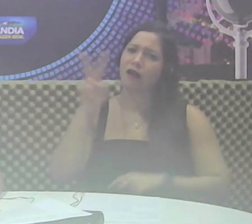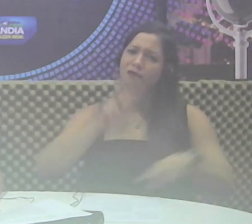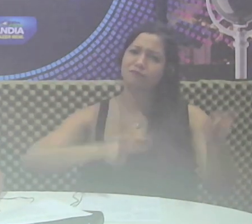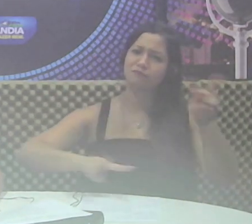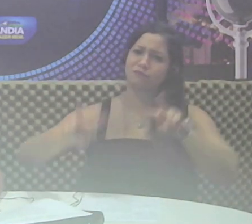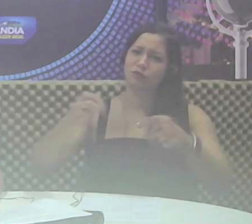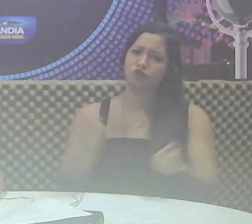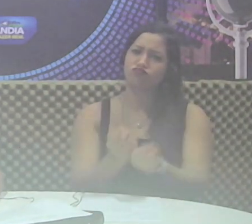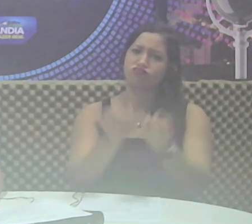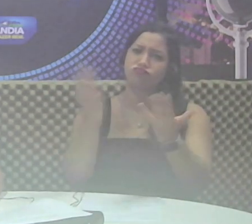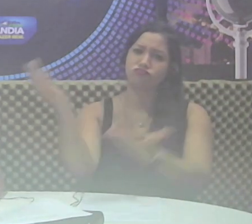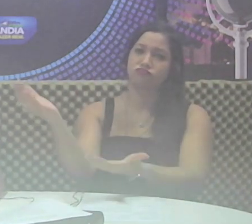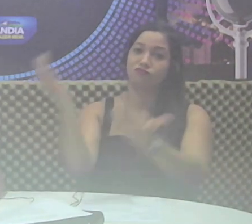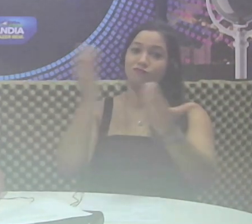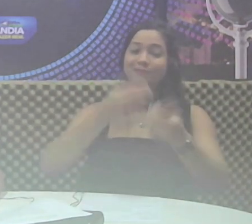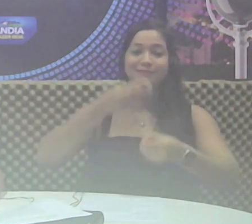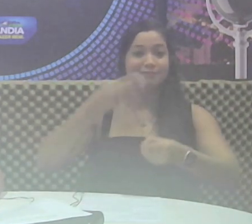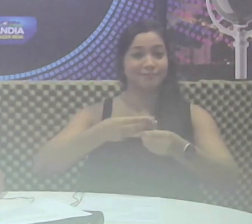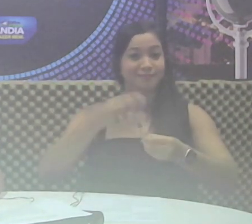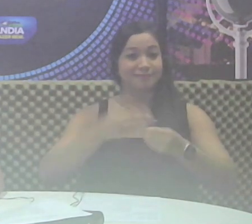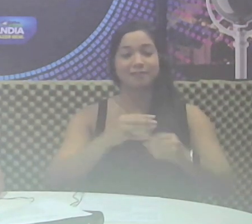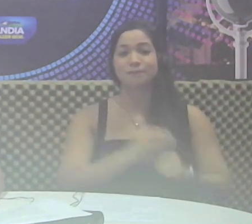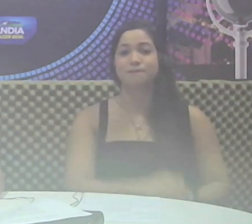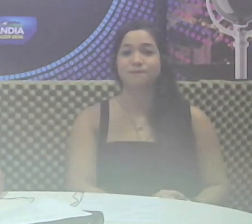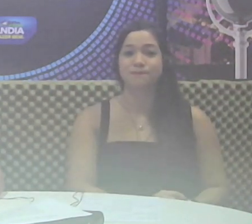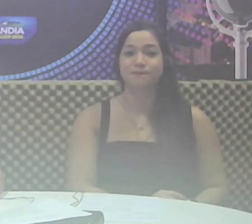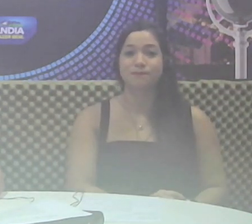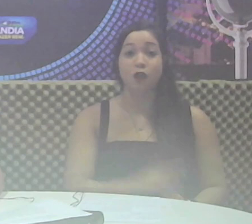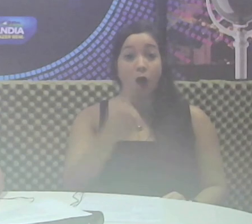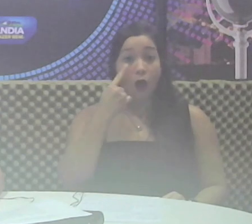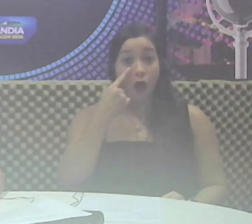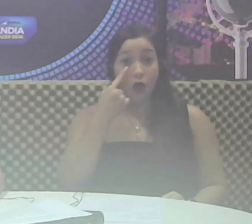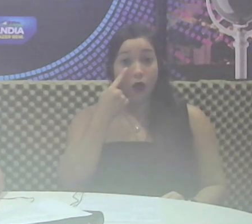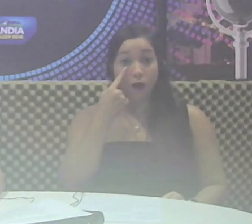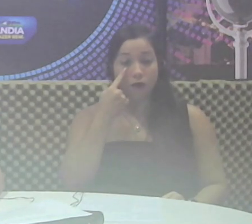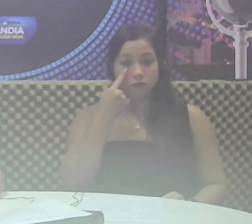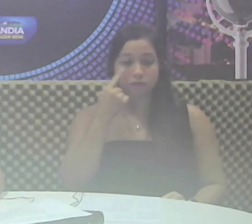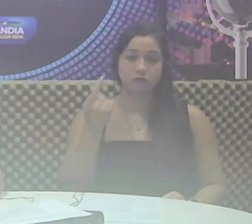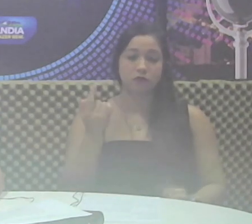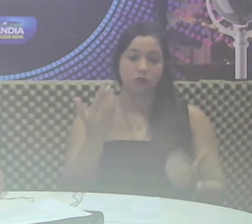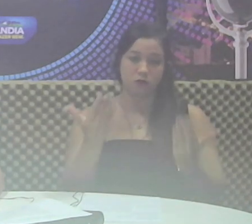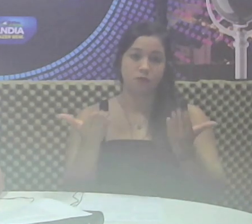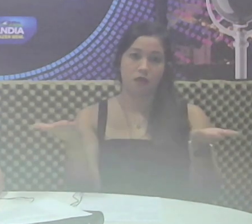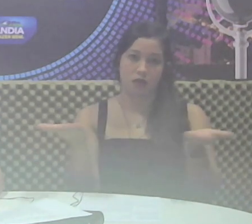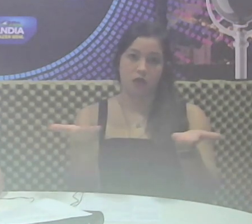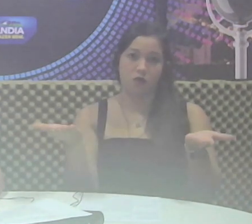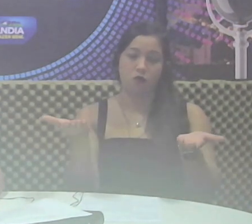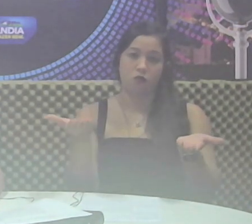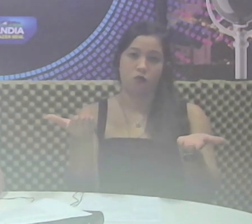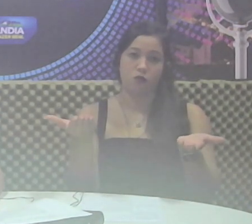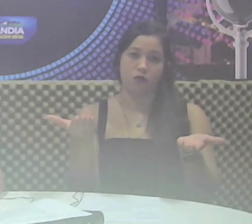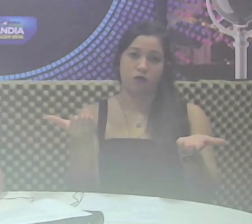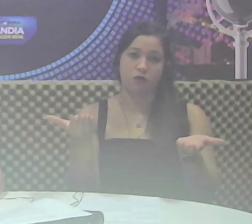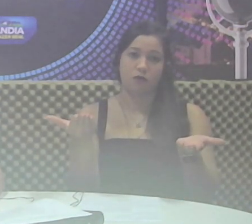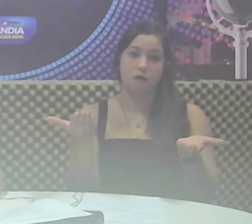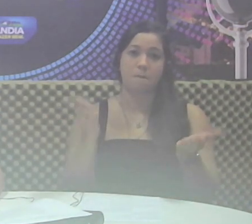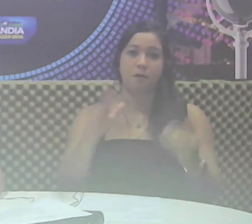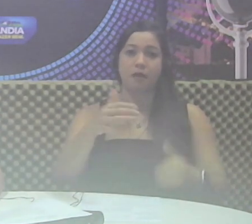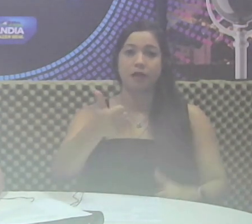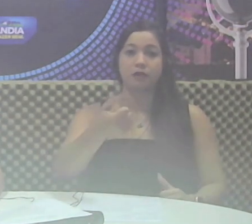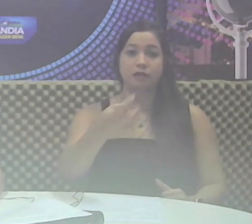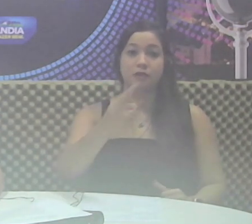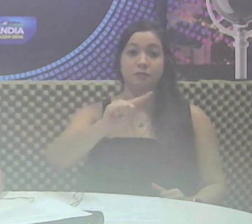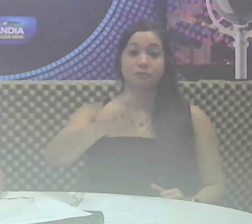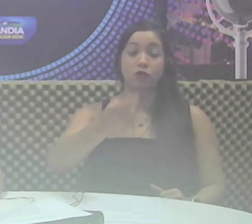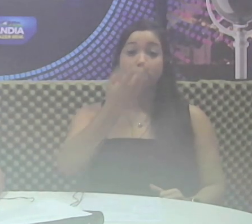quantidade enviada ao município. Para se ter uma ideia, considerando a atual remessa, outras cerca de 13 mil